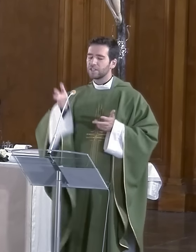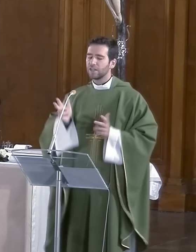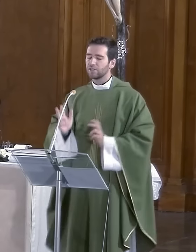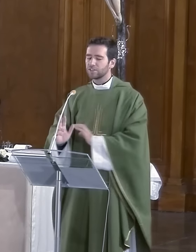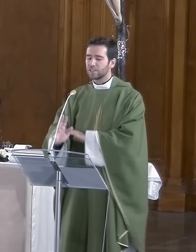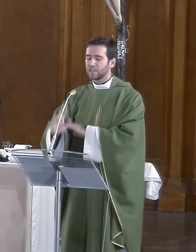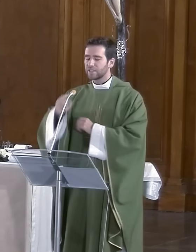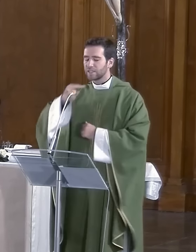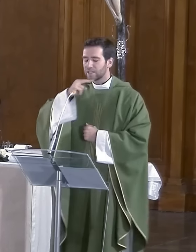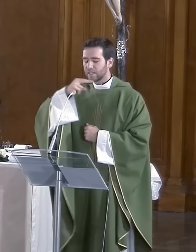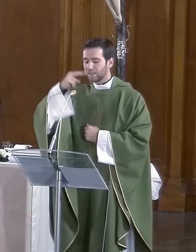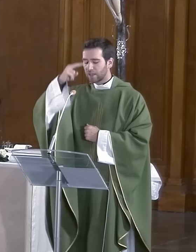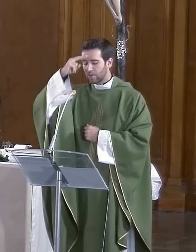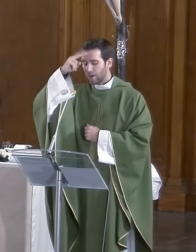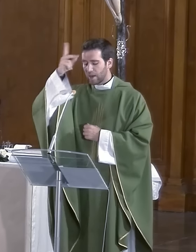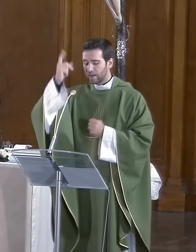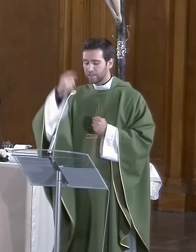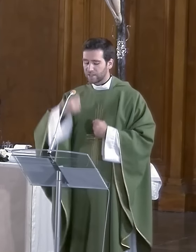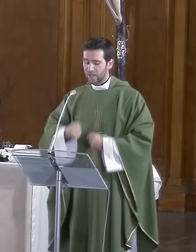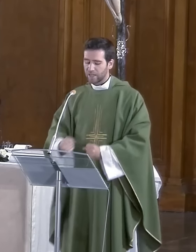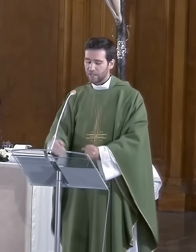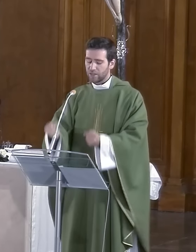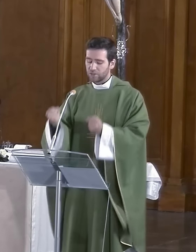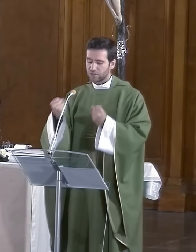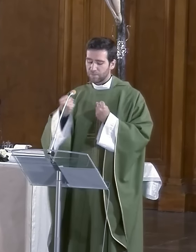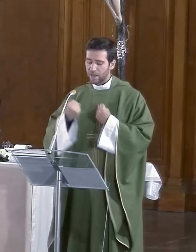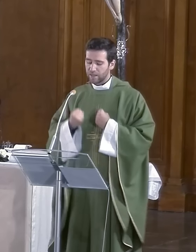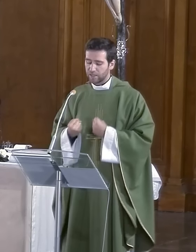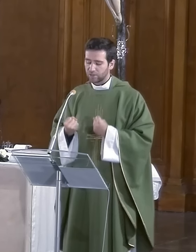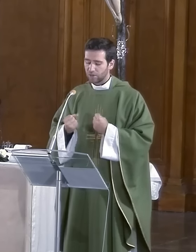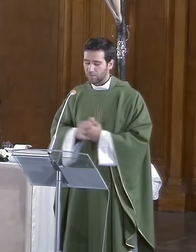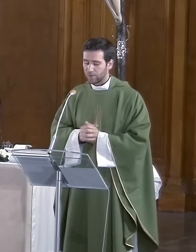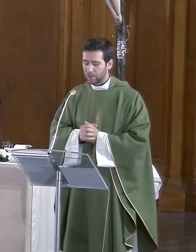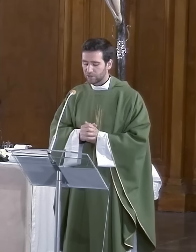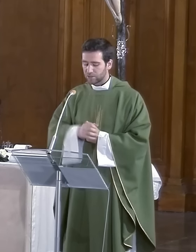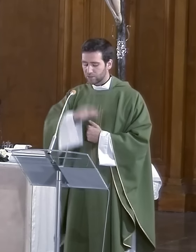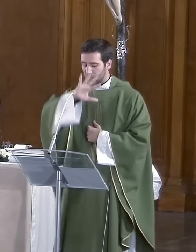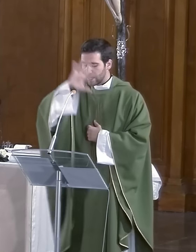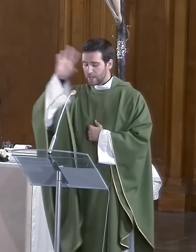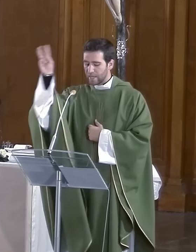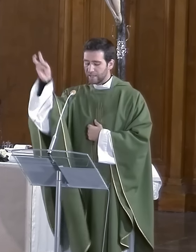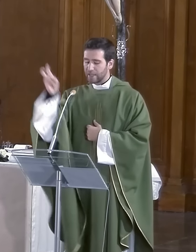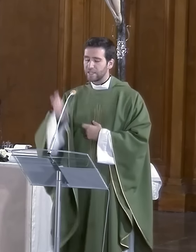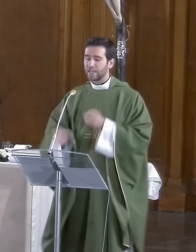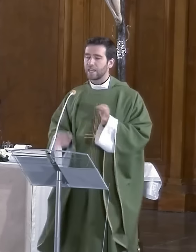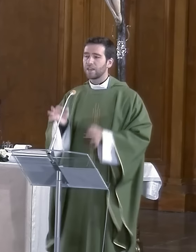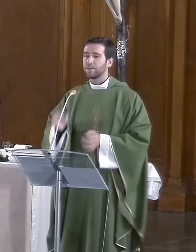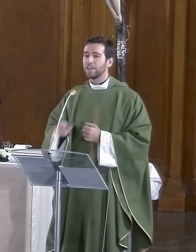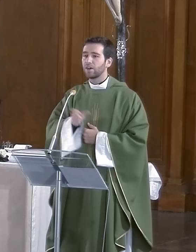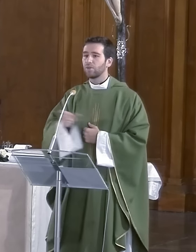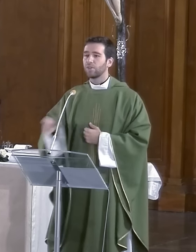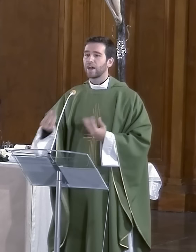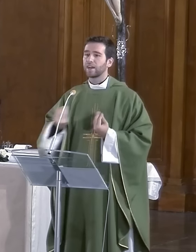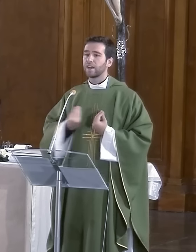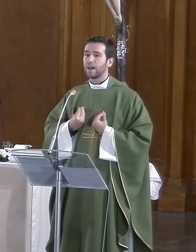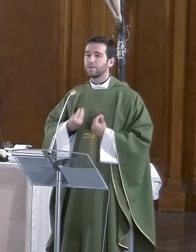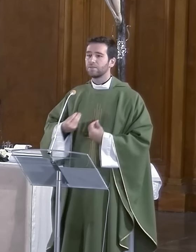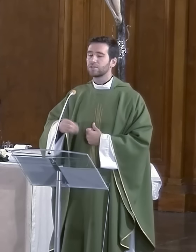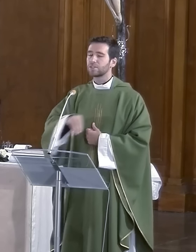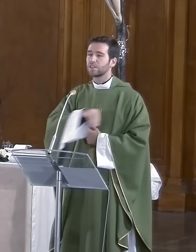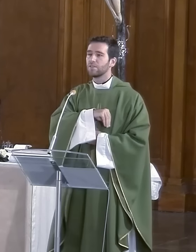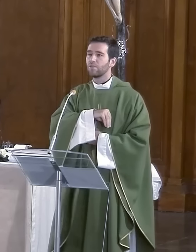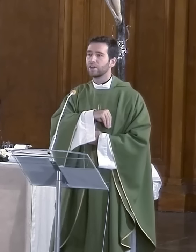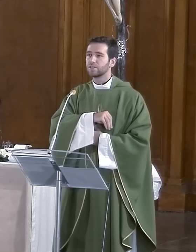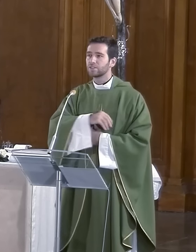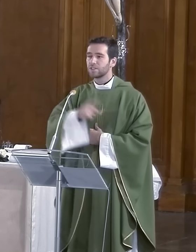los cielos y está sentado a la derecha de Dios Padre Todopoderoso. Desde allí ha de venir a juzgar a